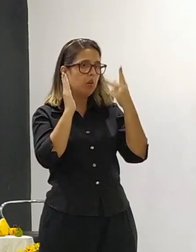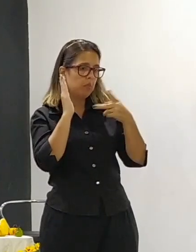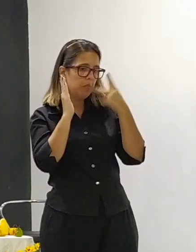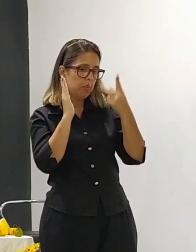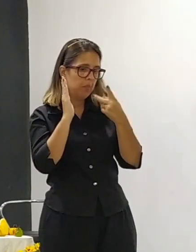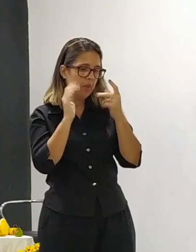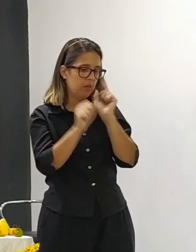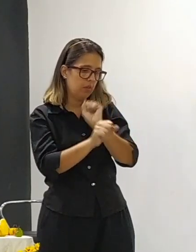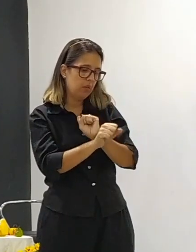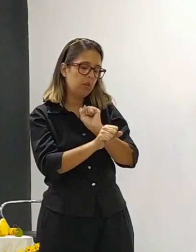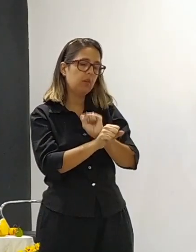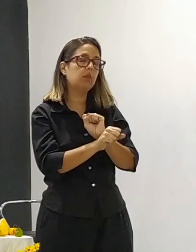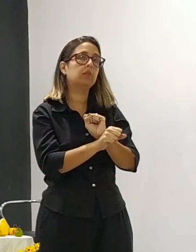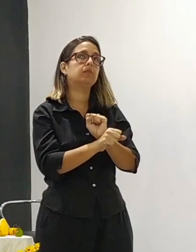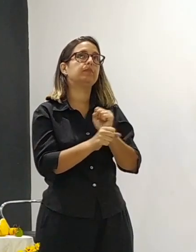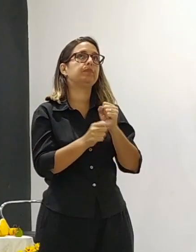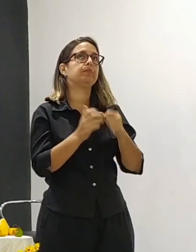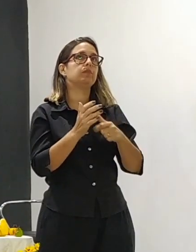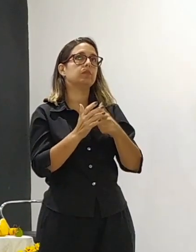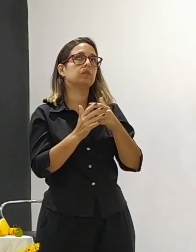esperando. 2.